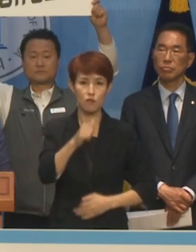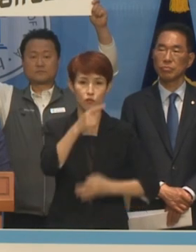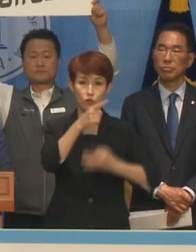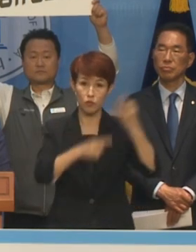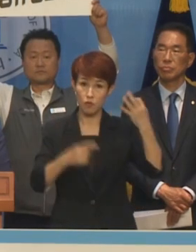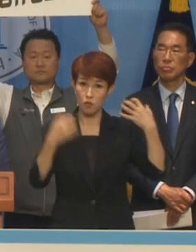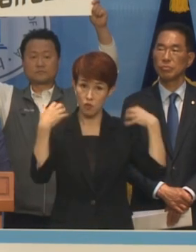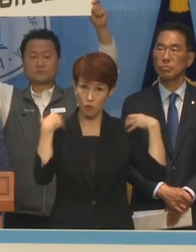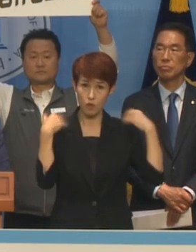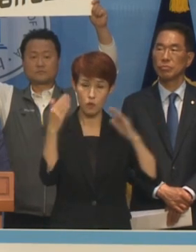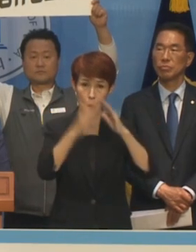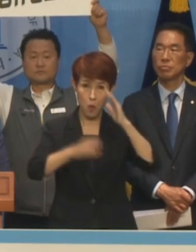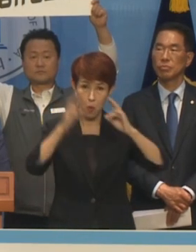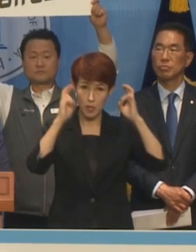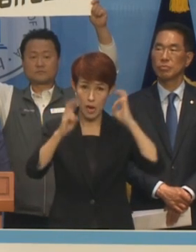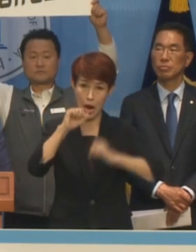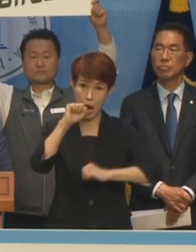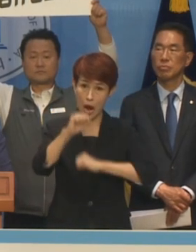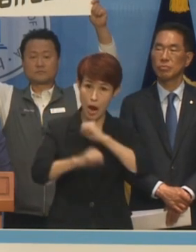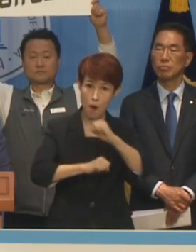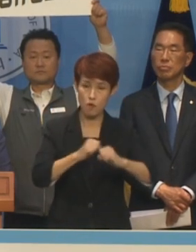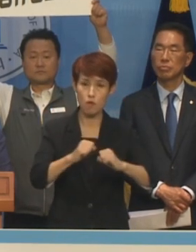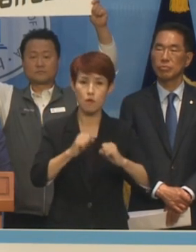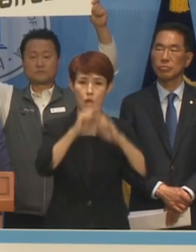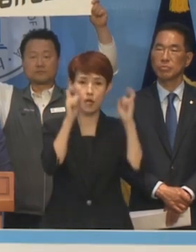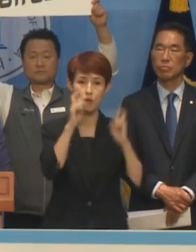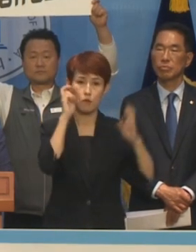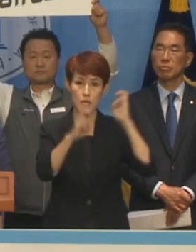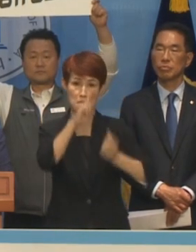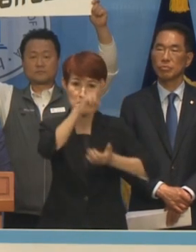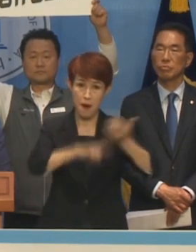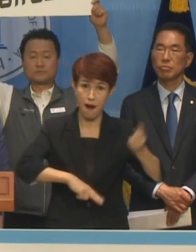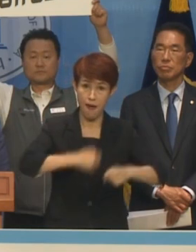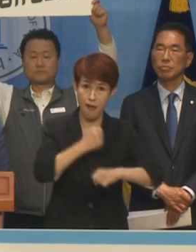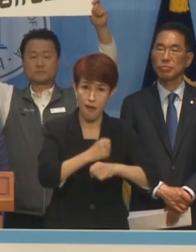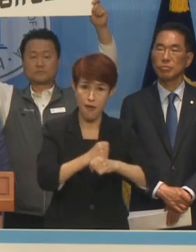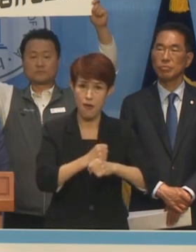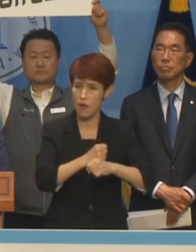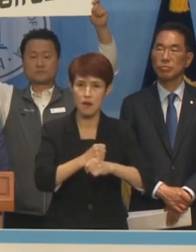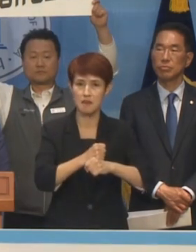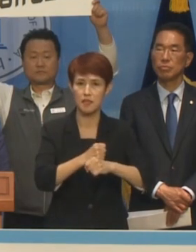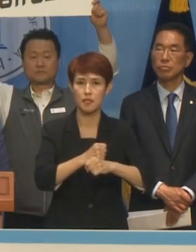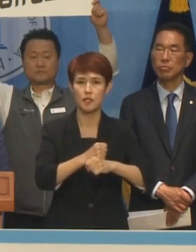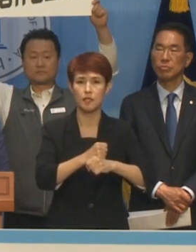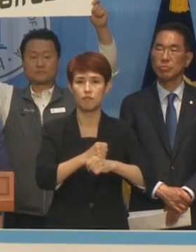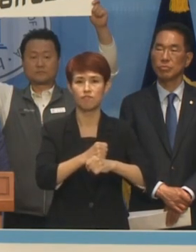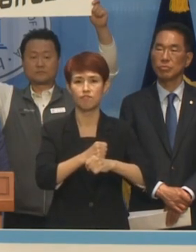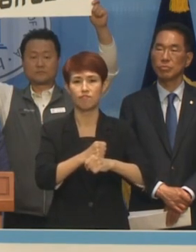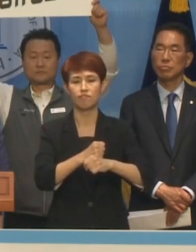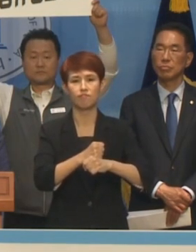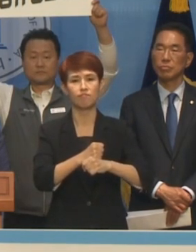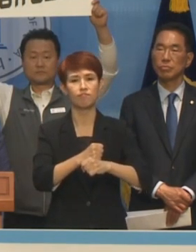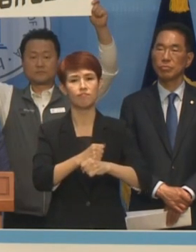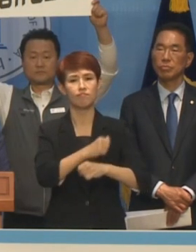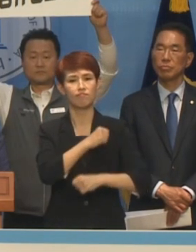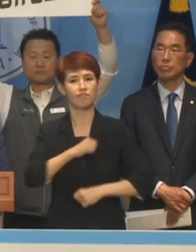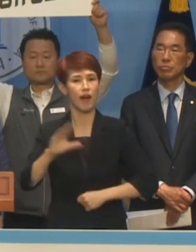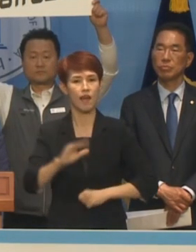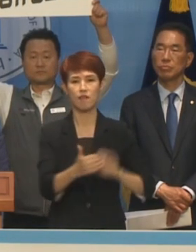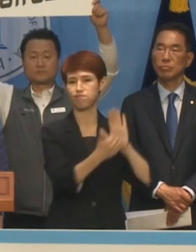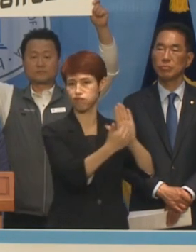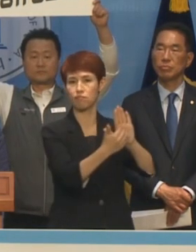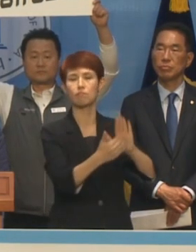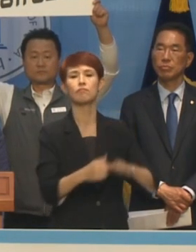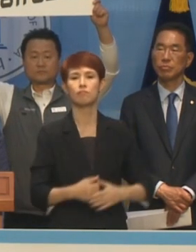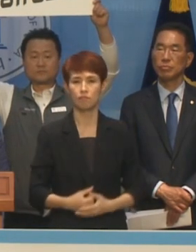정권이 공공기관을 함부로 민영화시켜서 매각하려고 하는 이 의도를 과감하게 저지시켜